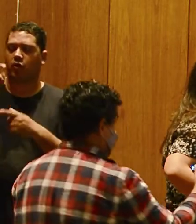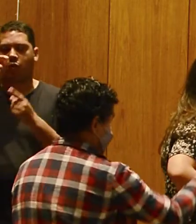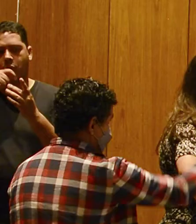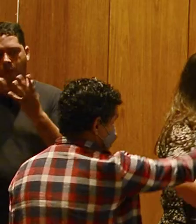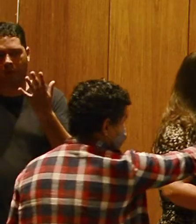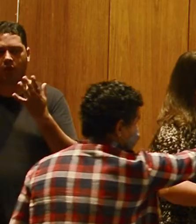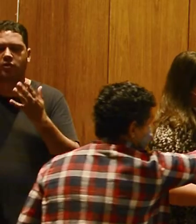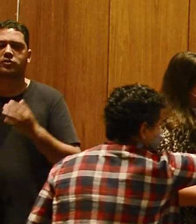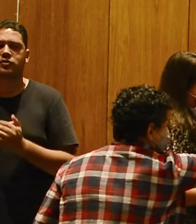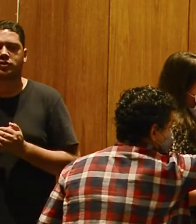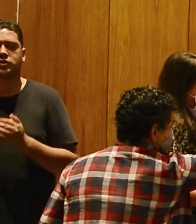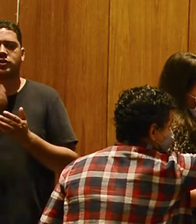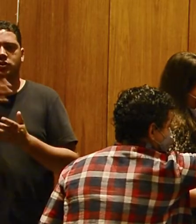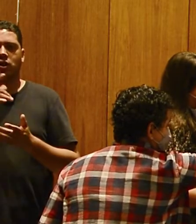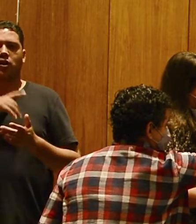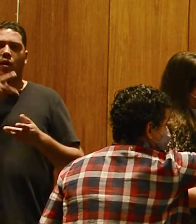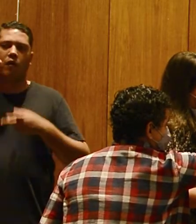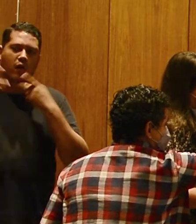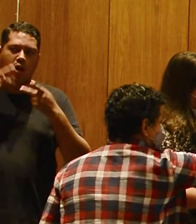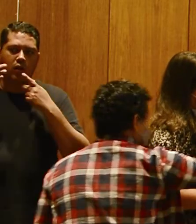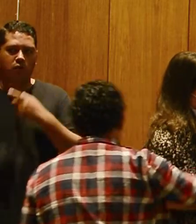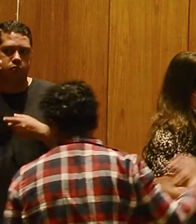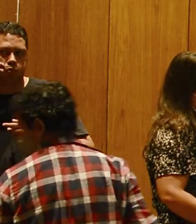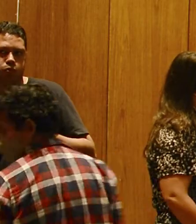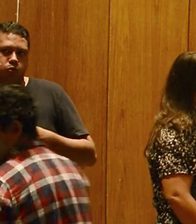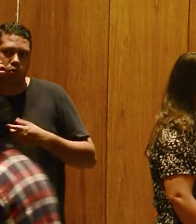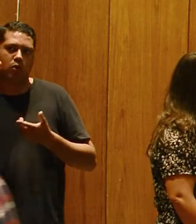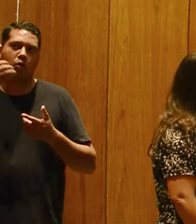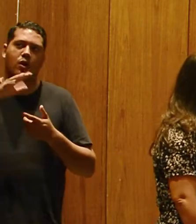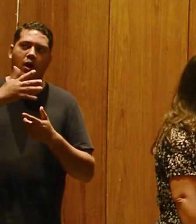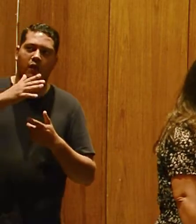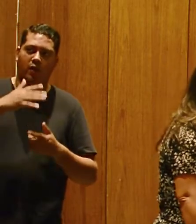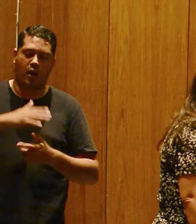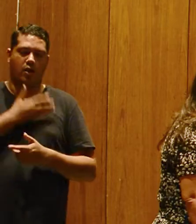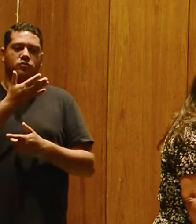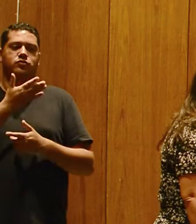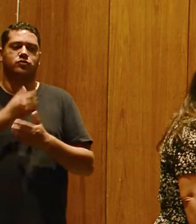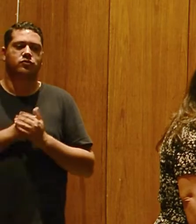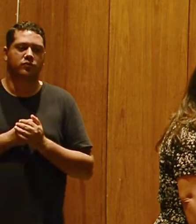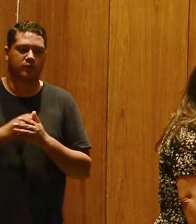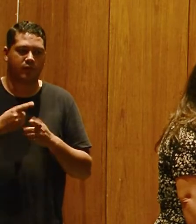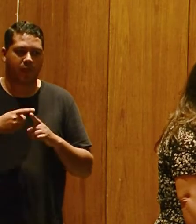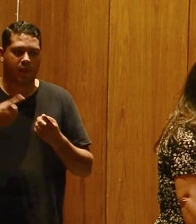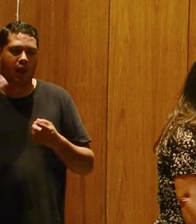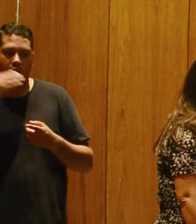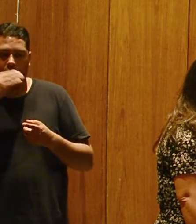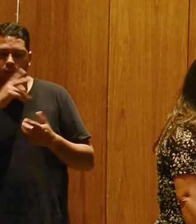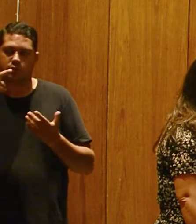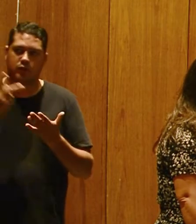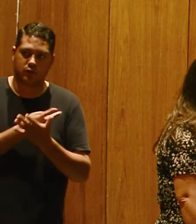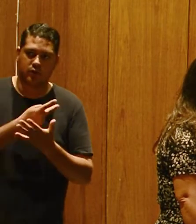de ativação já estão falando ao telefone, às vezes até nos assusta assim, os resultados de tão rápido que